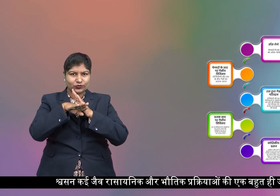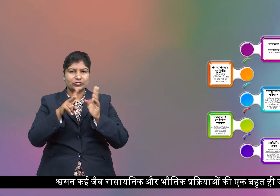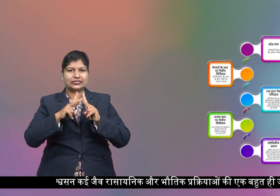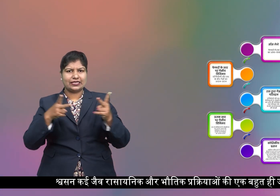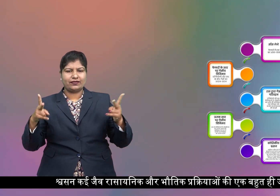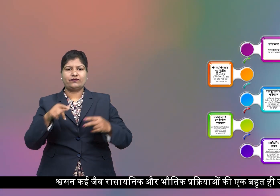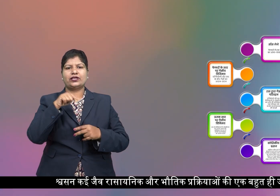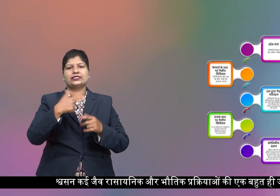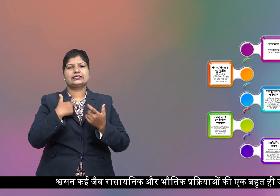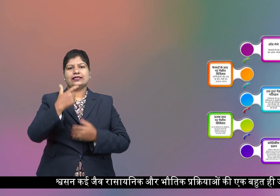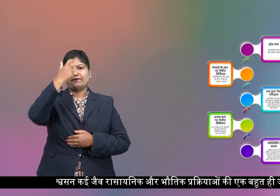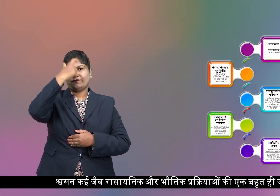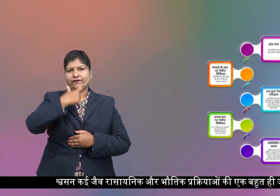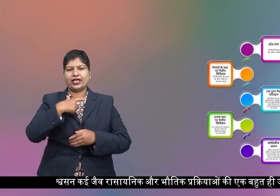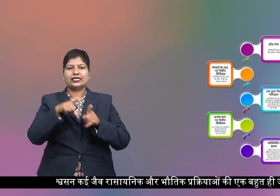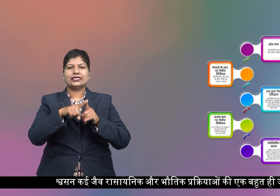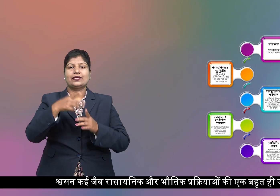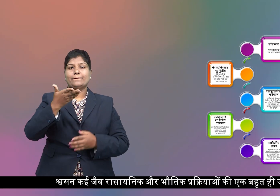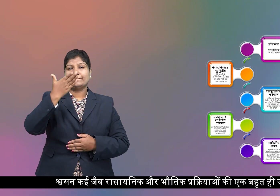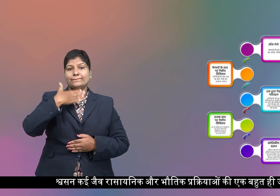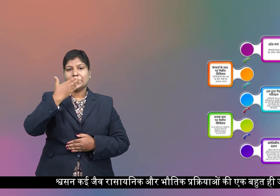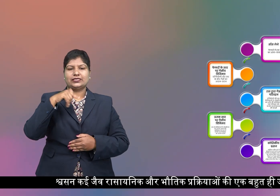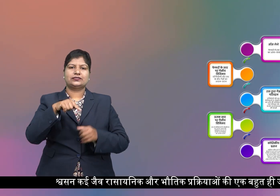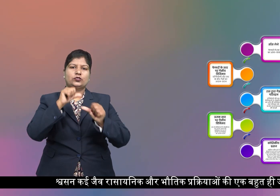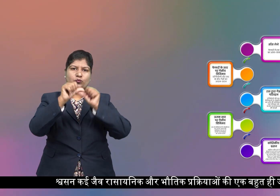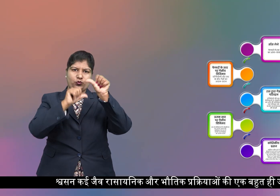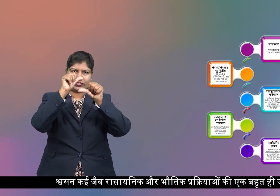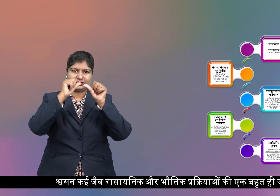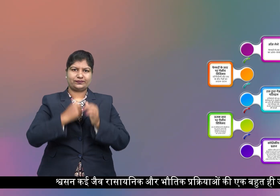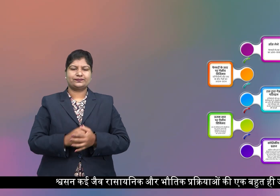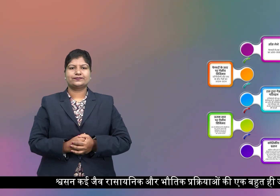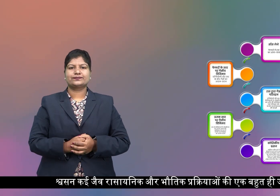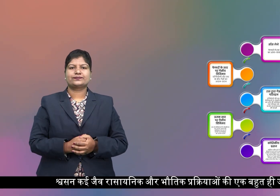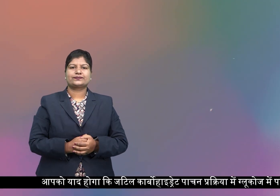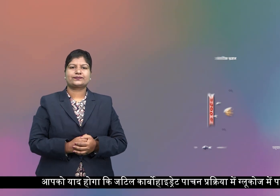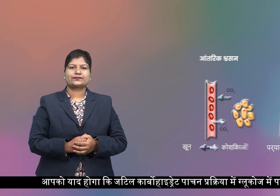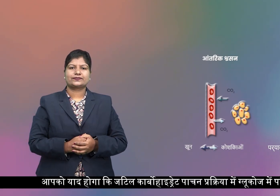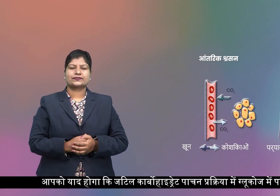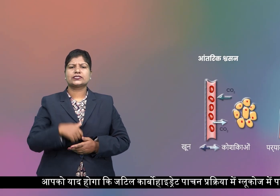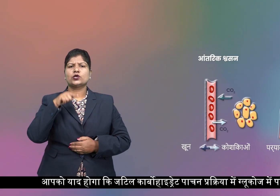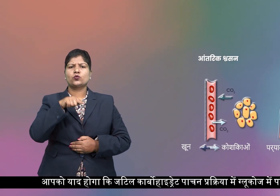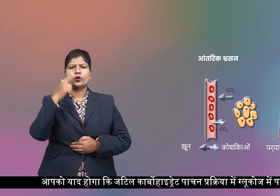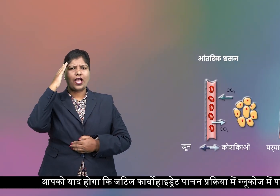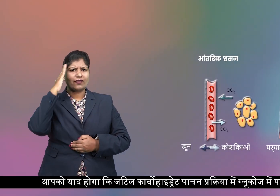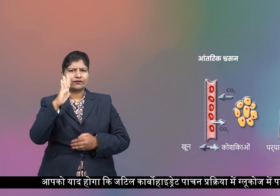जटिल प्रक्रिया है। आपको याद होगा